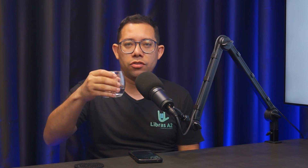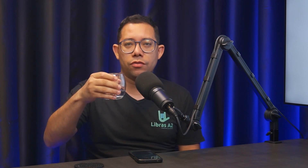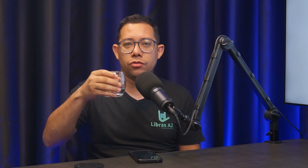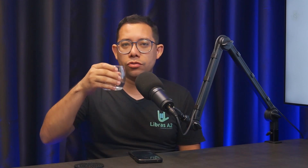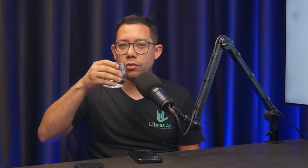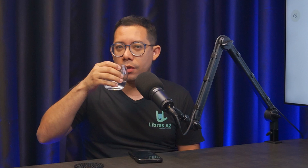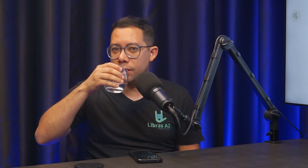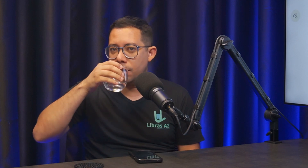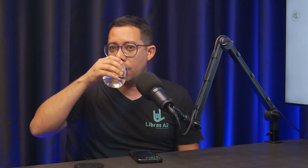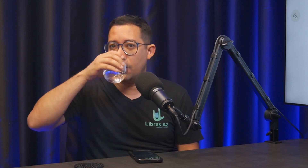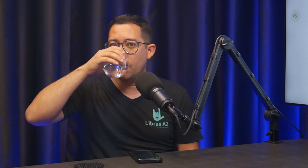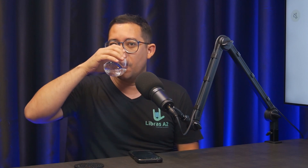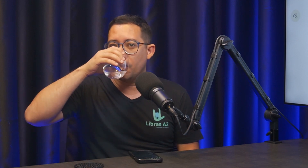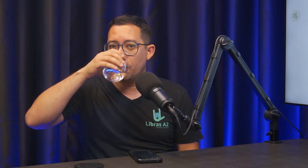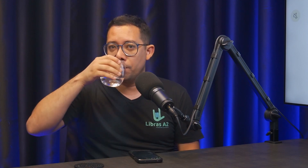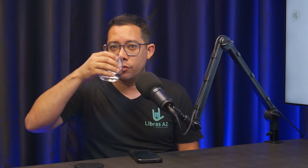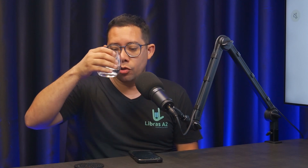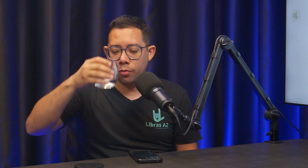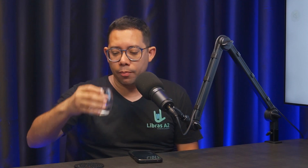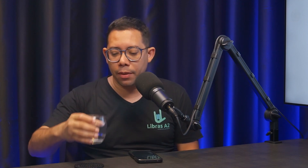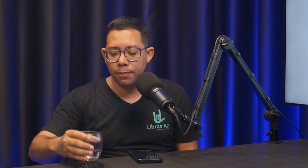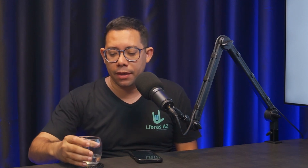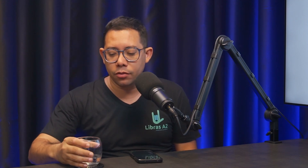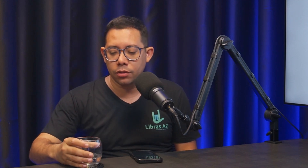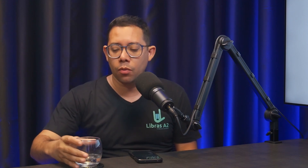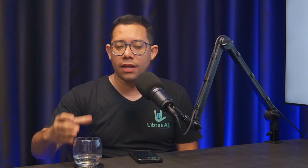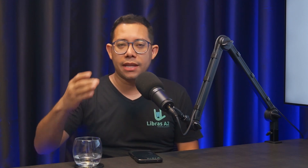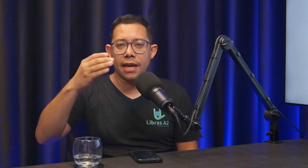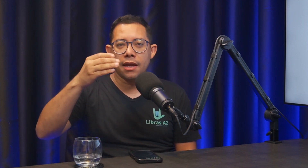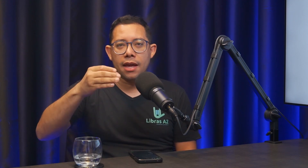estou segurando aqui, ó. Estou bebendo. Então, a ideia é